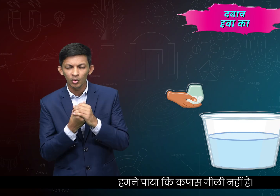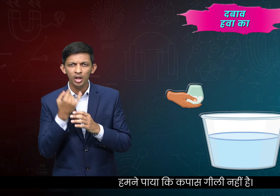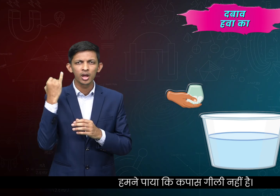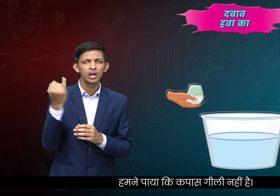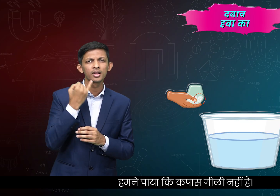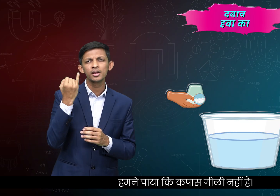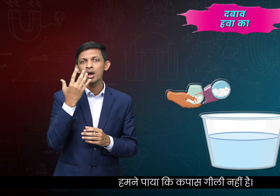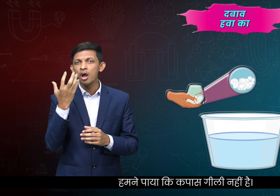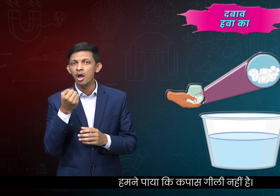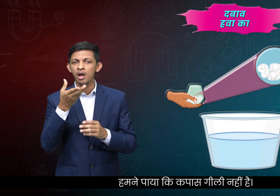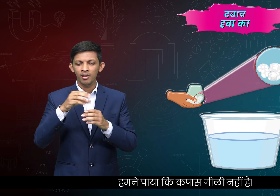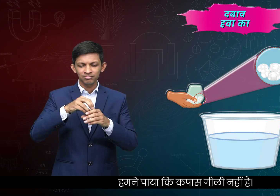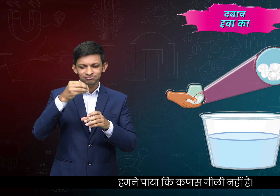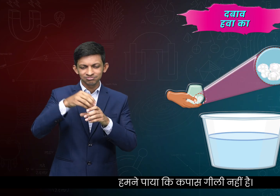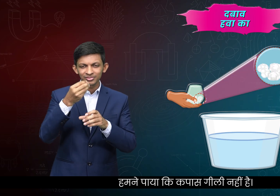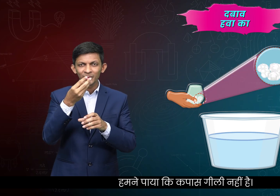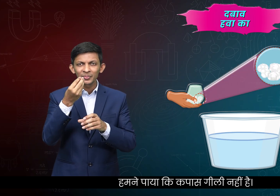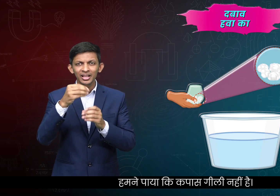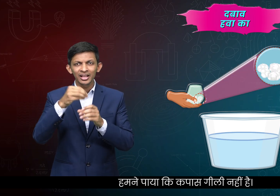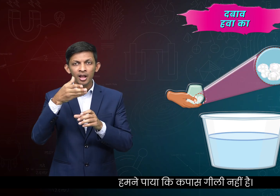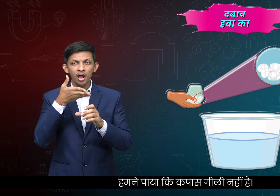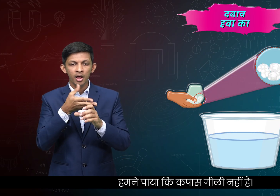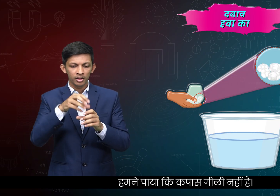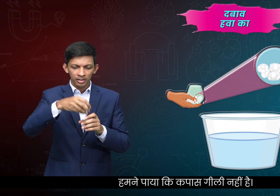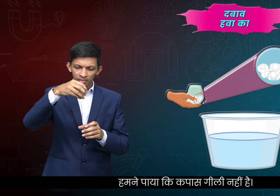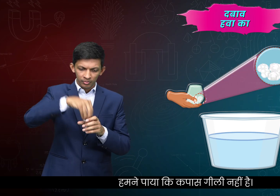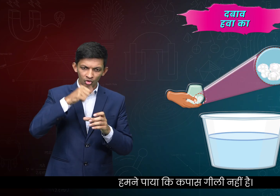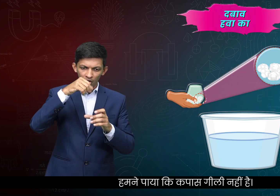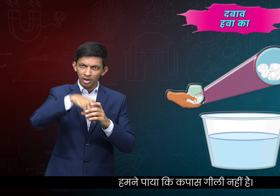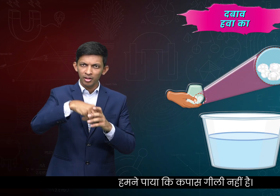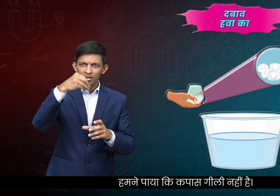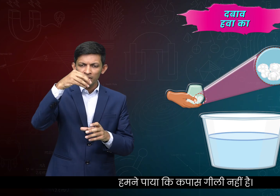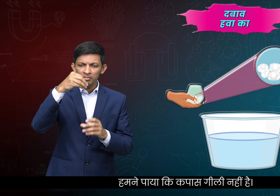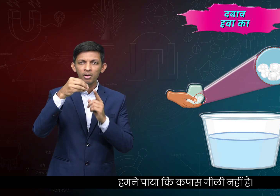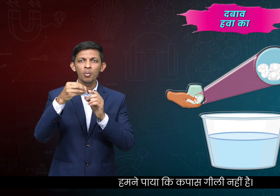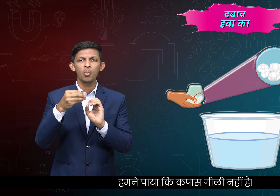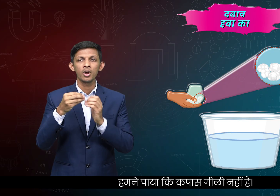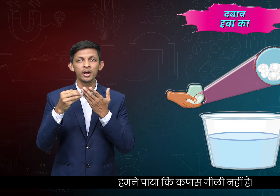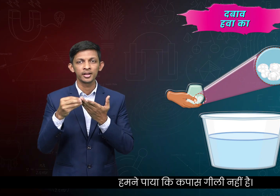हमने पाया कि कपास गीली नहीं है।